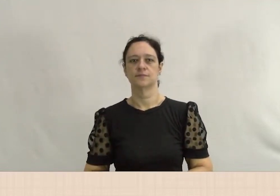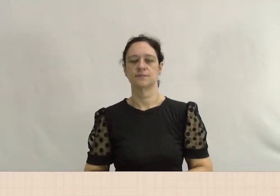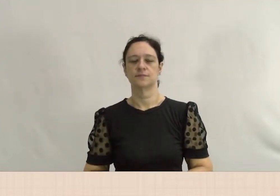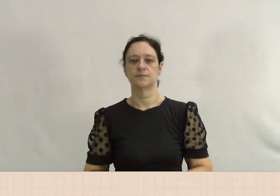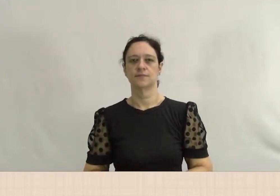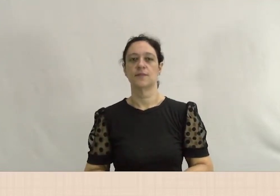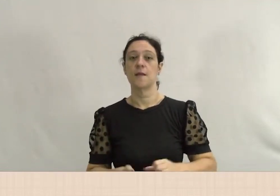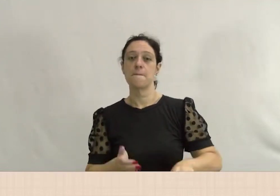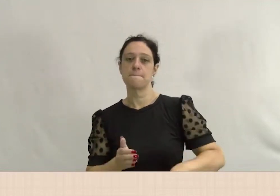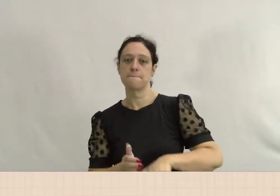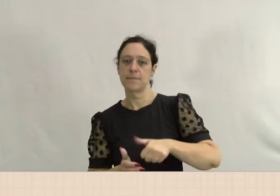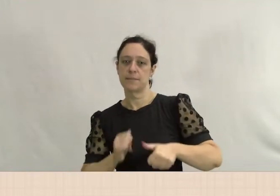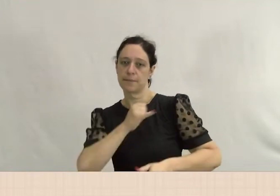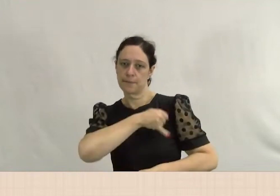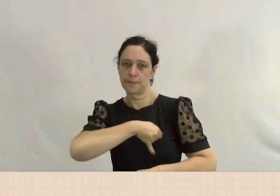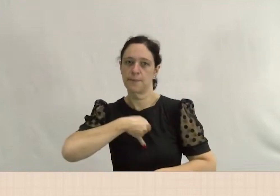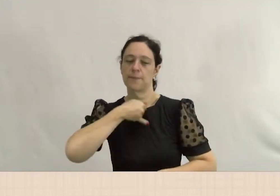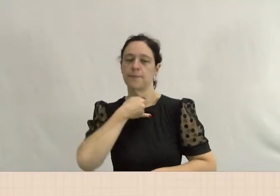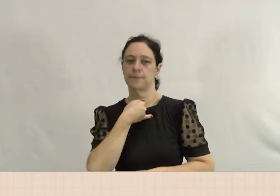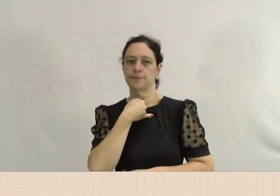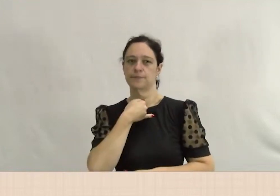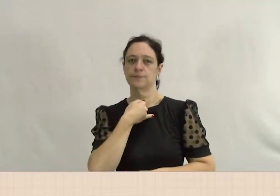Primeira João,